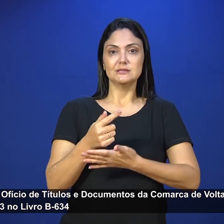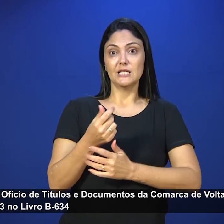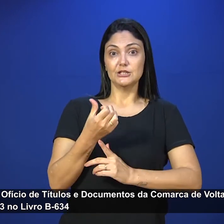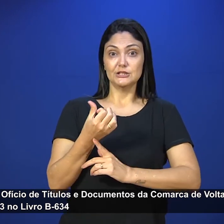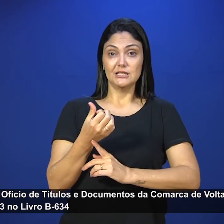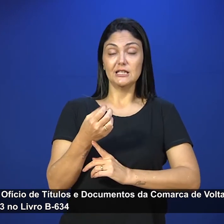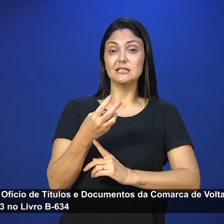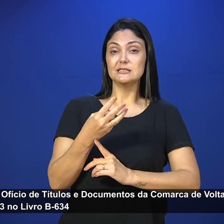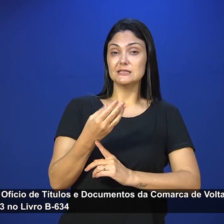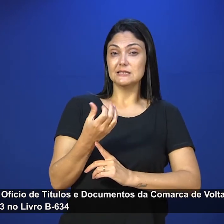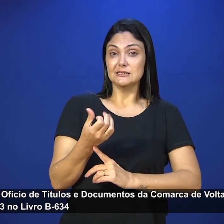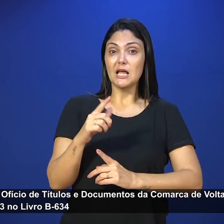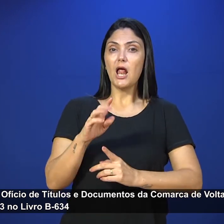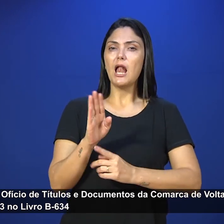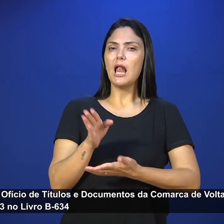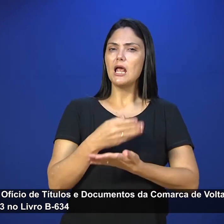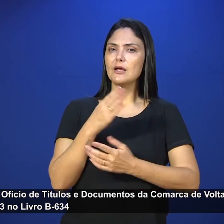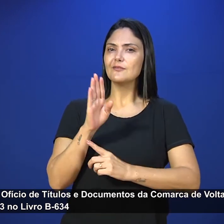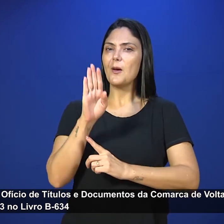73373, no livro